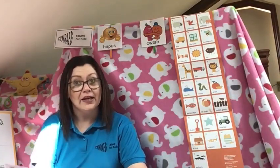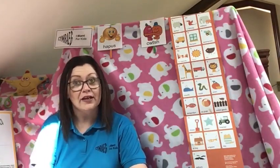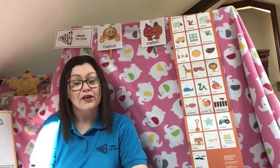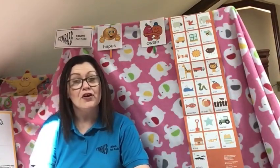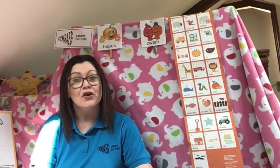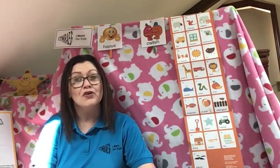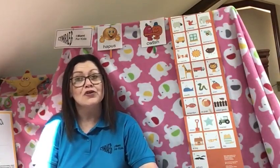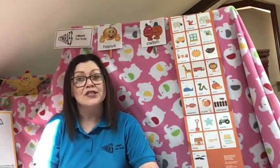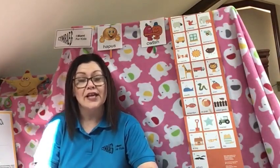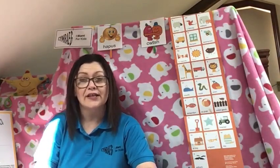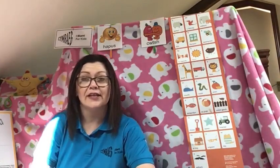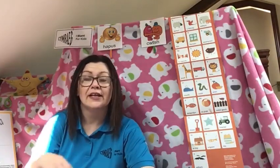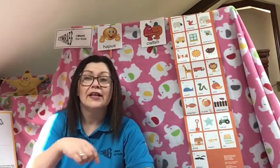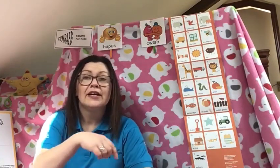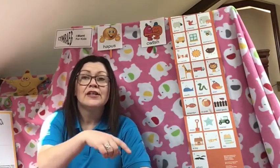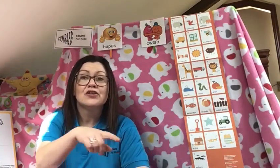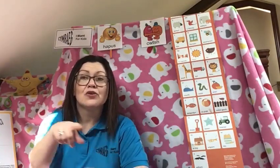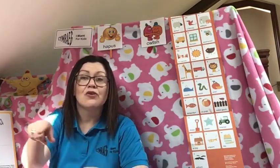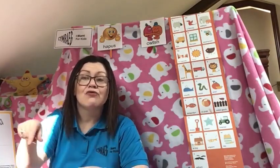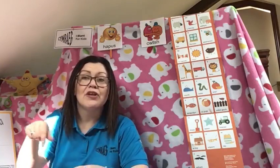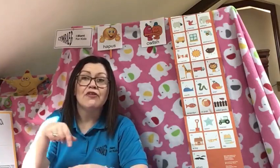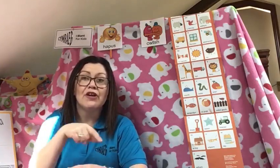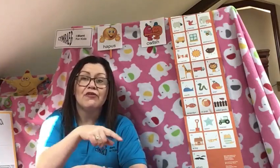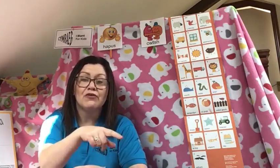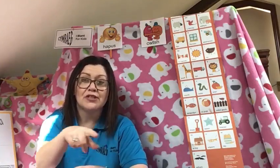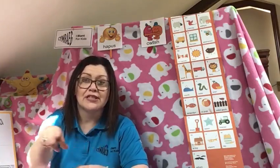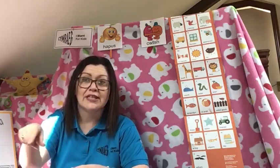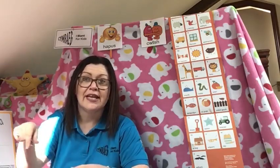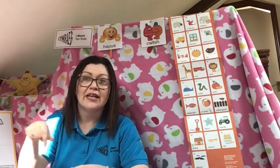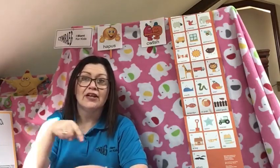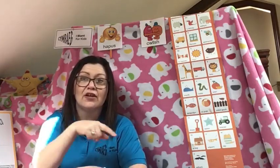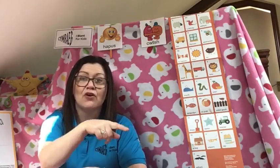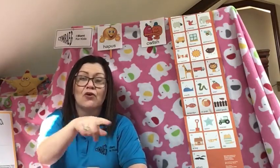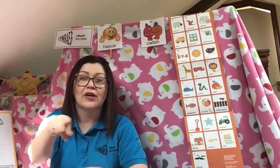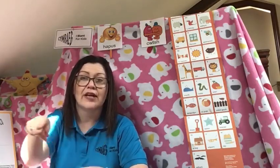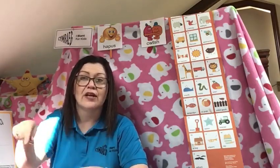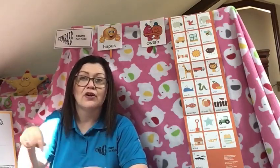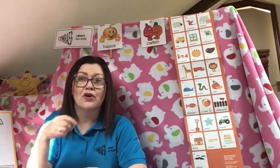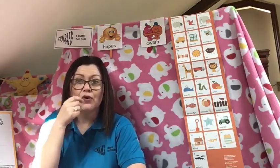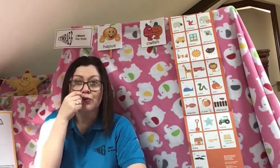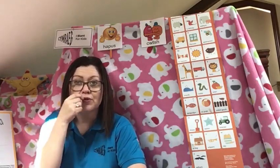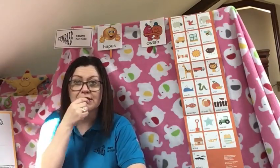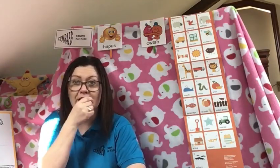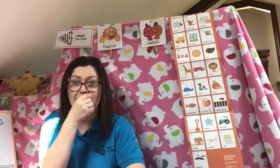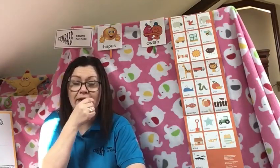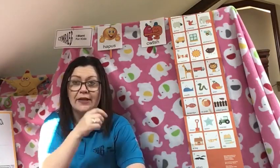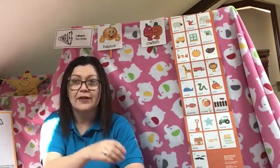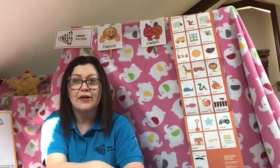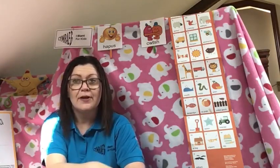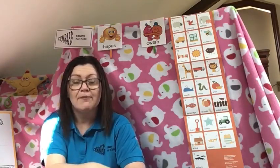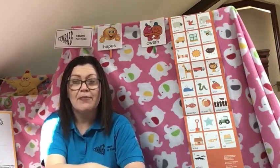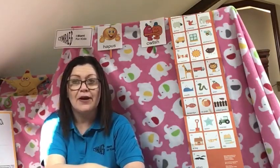gylch rosanau. So, ring a roses. Cylch o gylch rosanau.